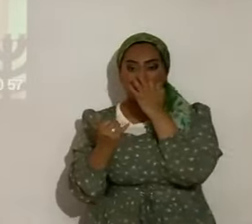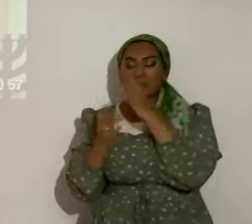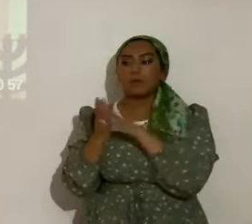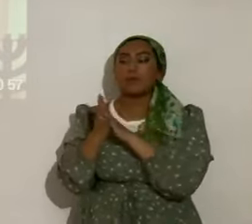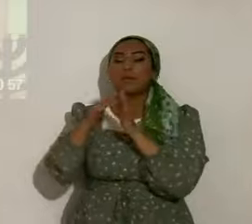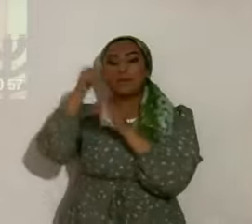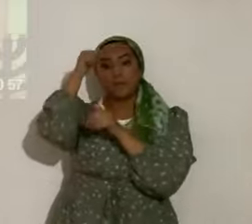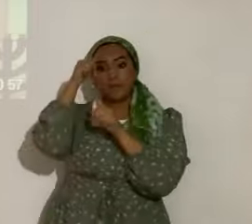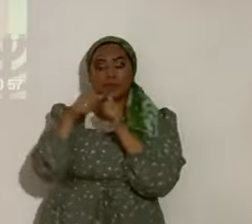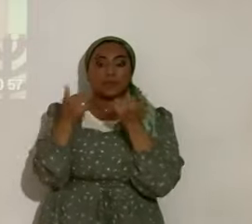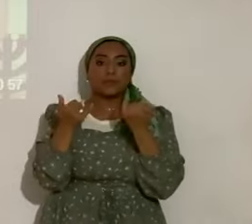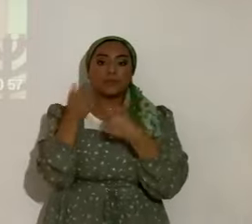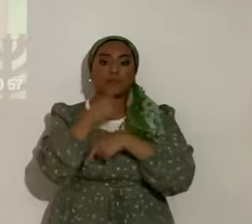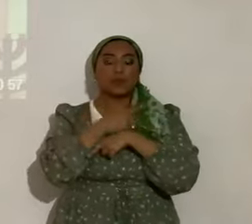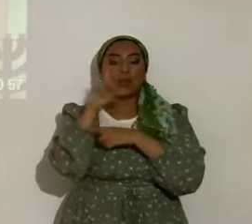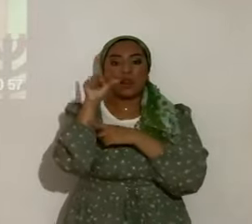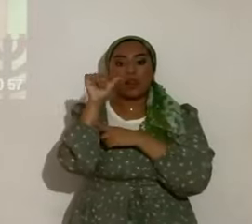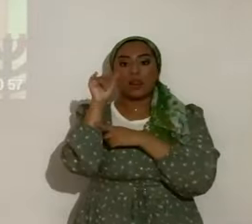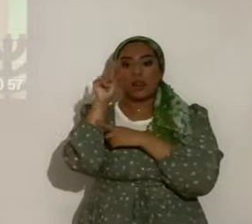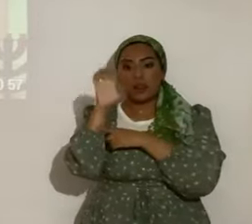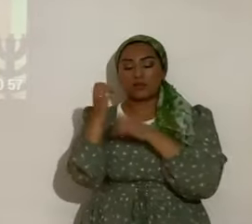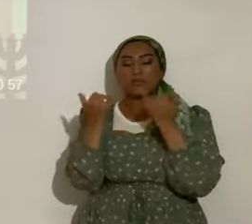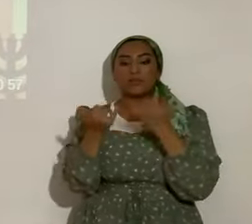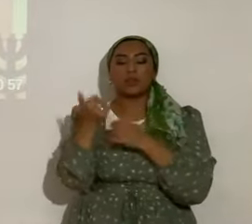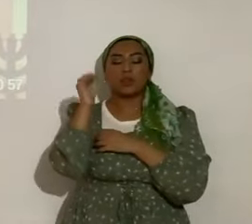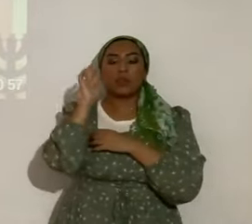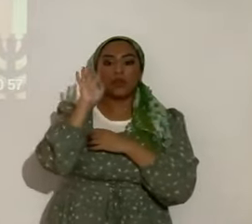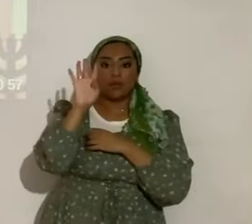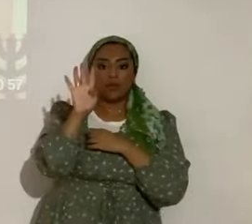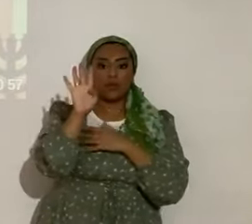Les recuerdo, estamos en vivo. Son las